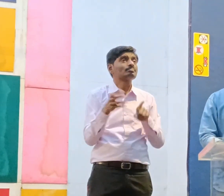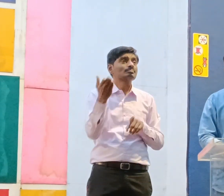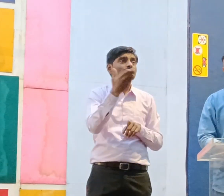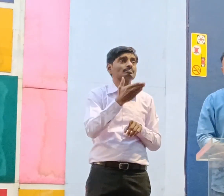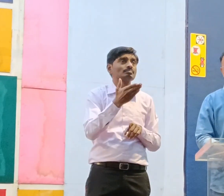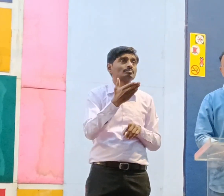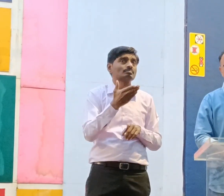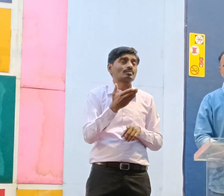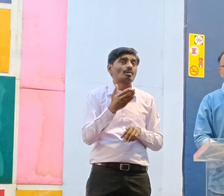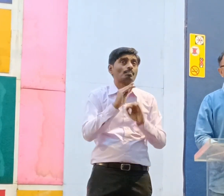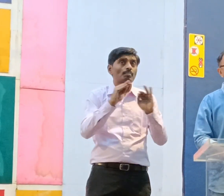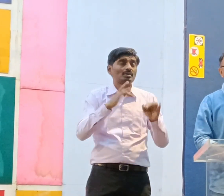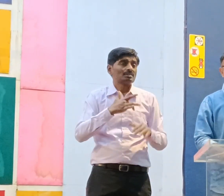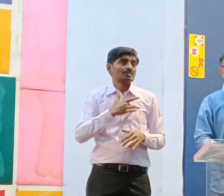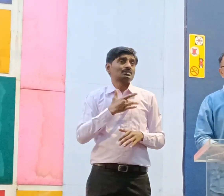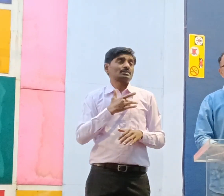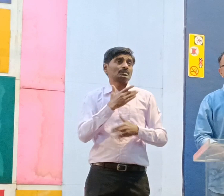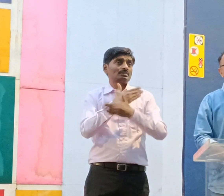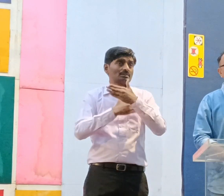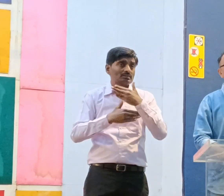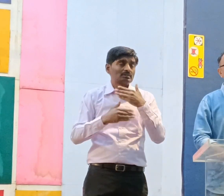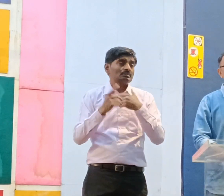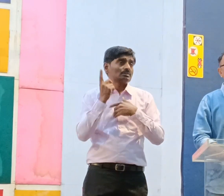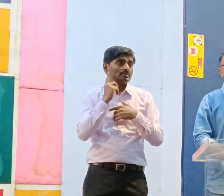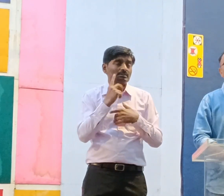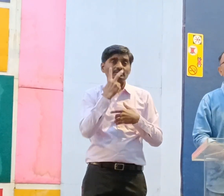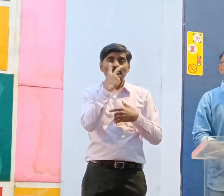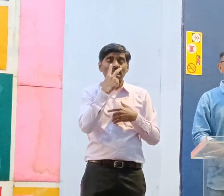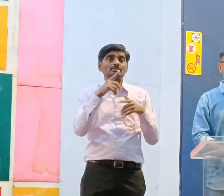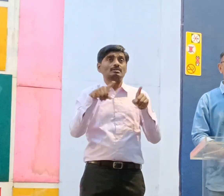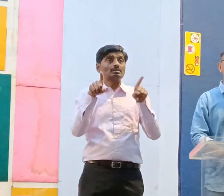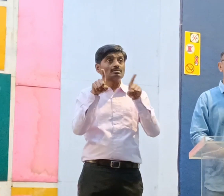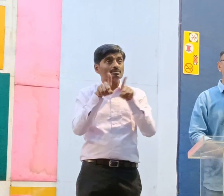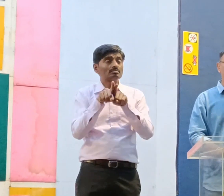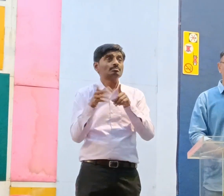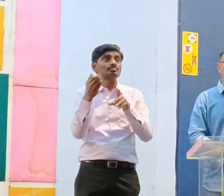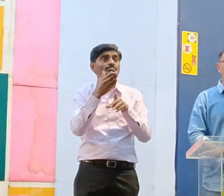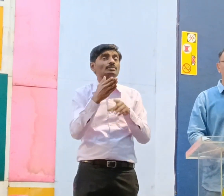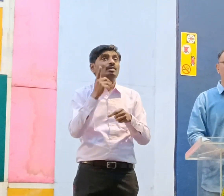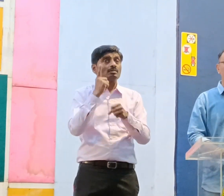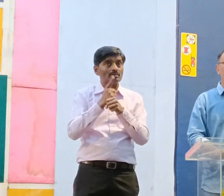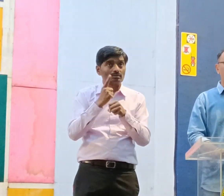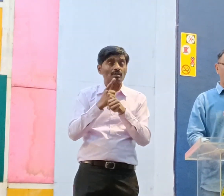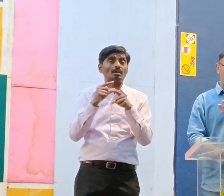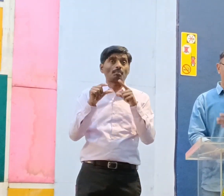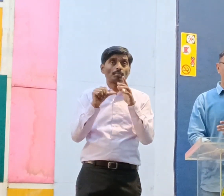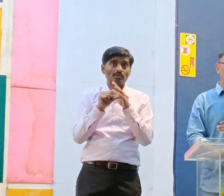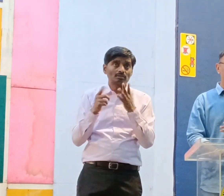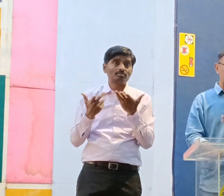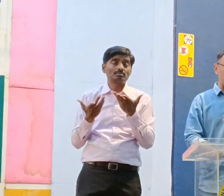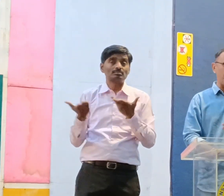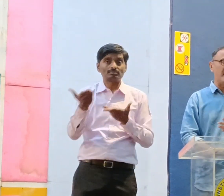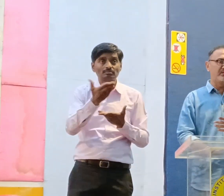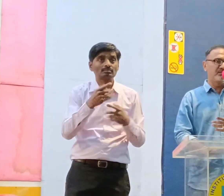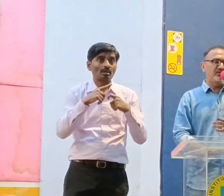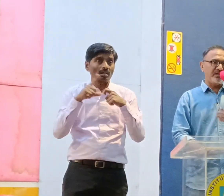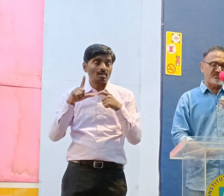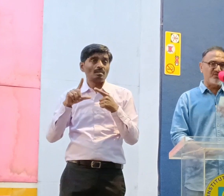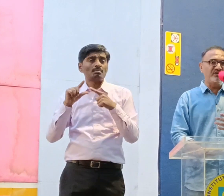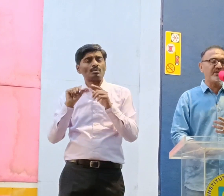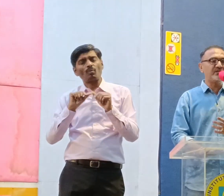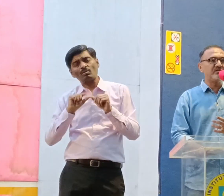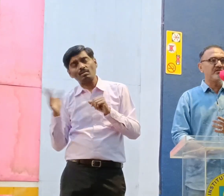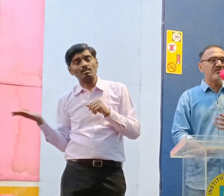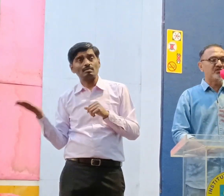ખૂબ સંવેદનશીલ છે, એની સાથે સરસ રીતે કામ લેવા માટે આ શિક્ષકોને આચાર્યને આ વડીલોને સંસ્થાના